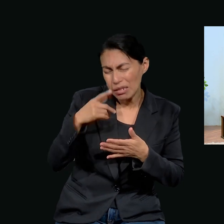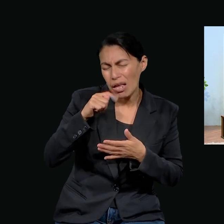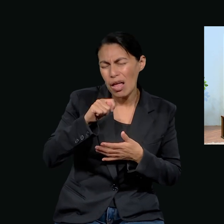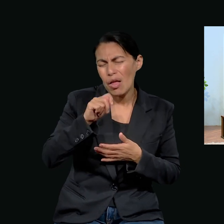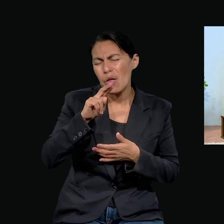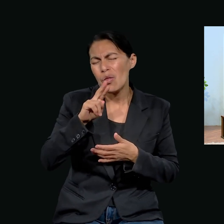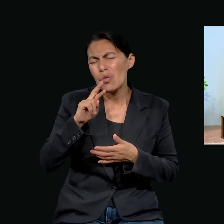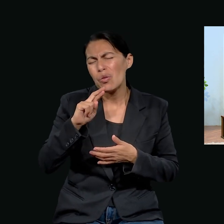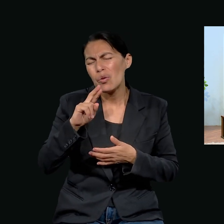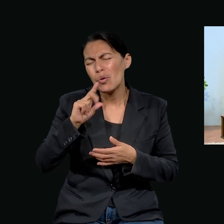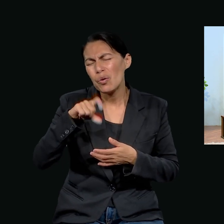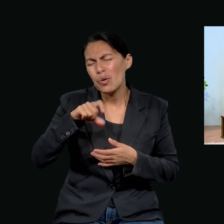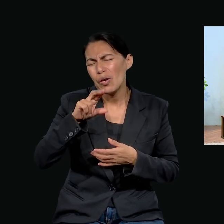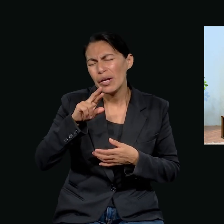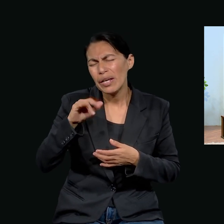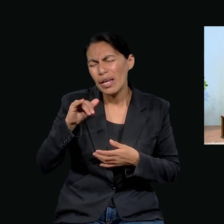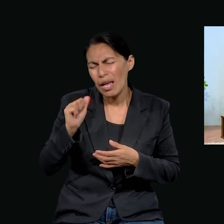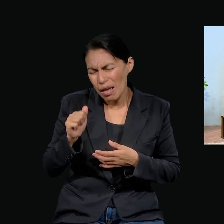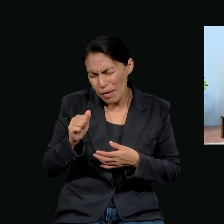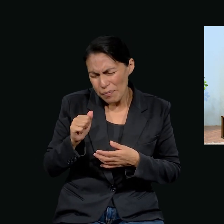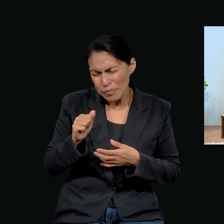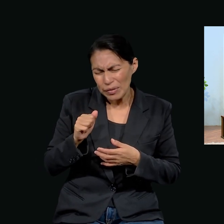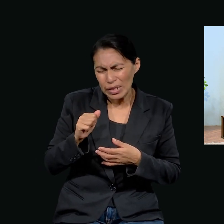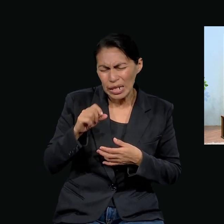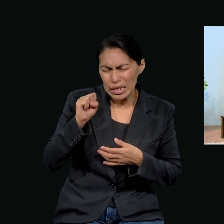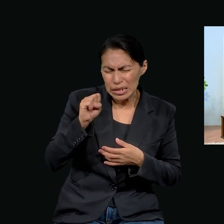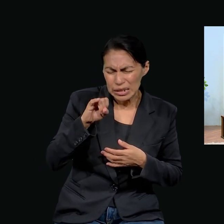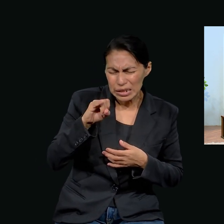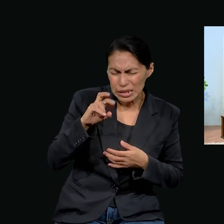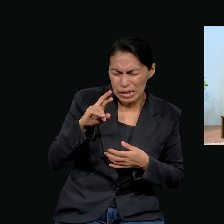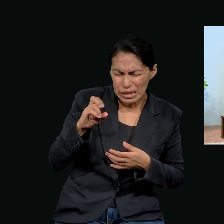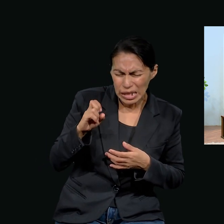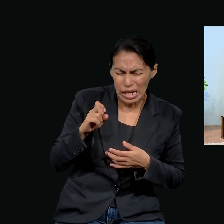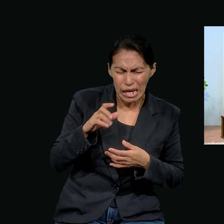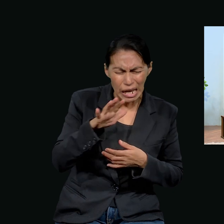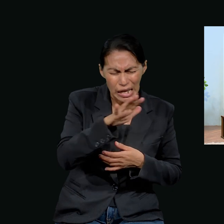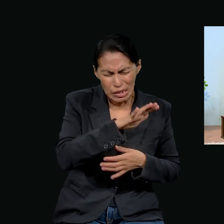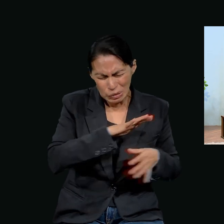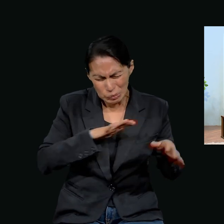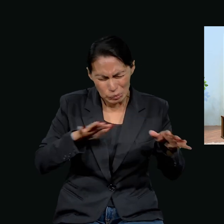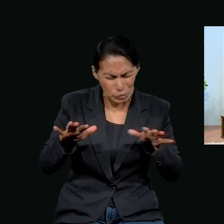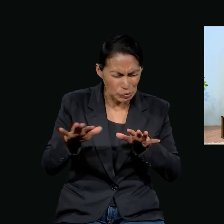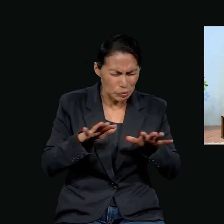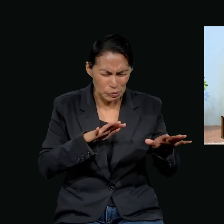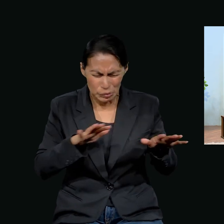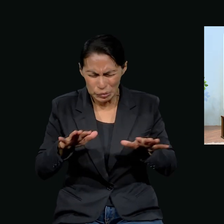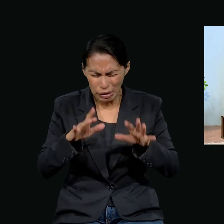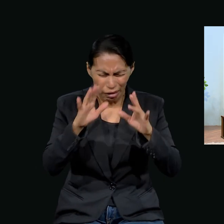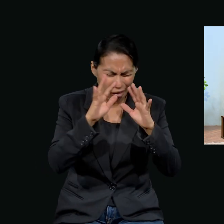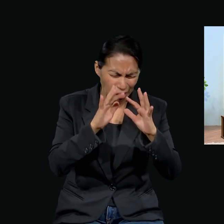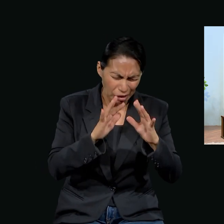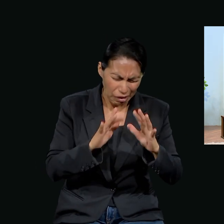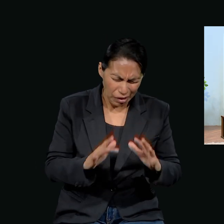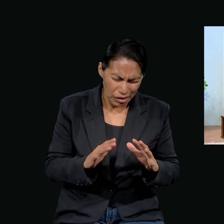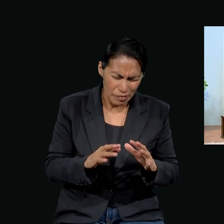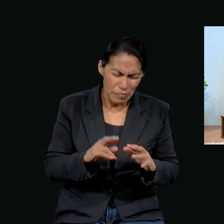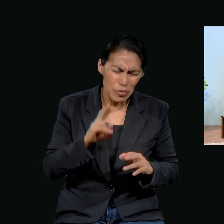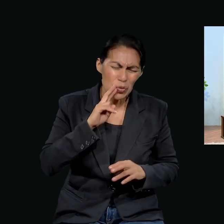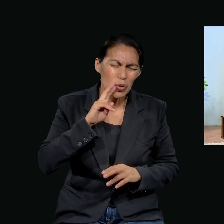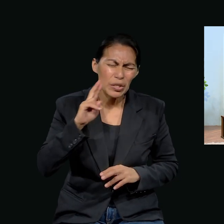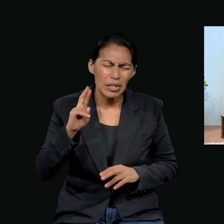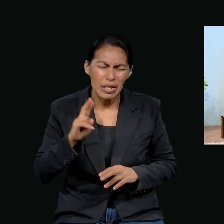También en Siria También De la guerra En Ucrania Tantos lugares También Que están